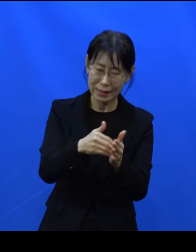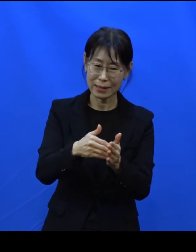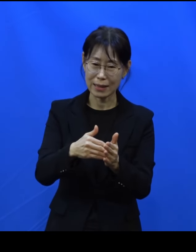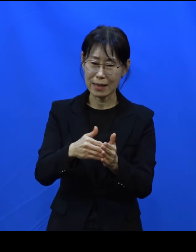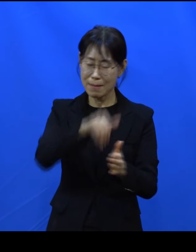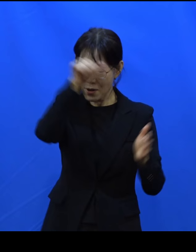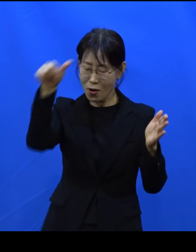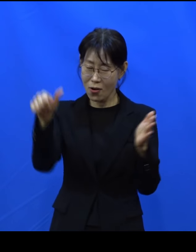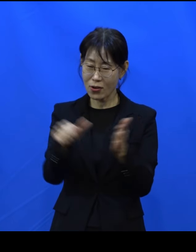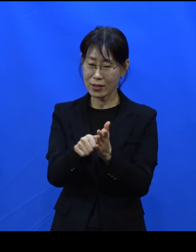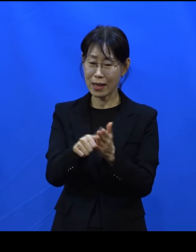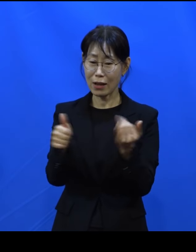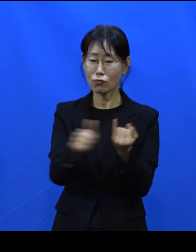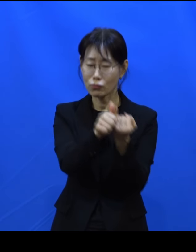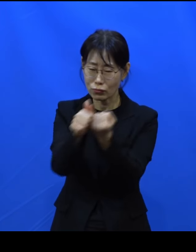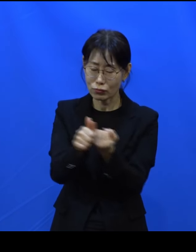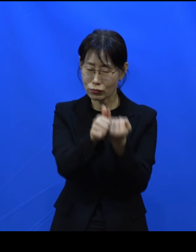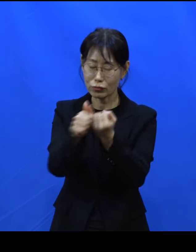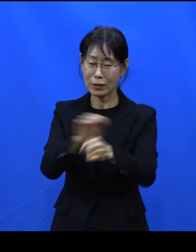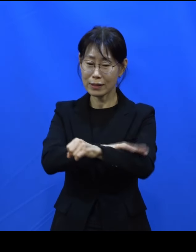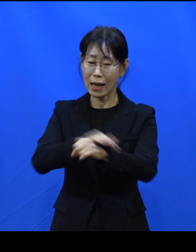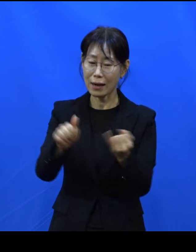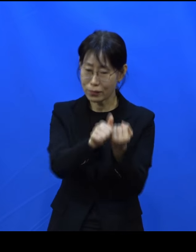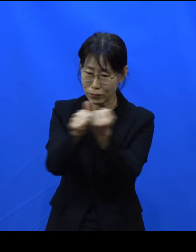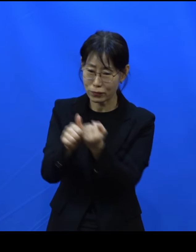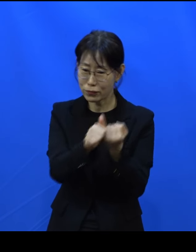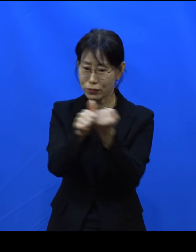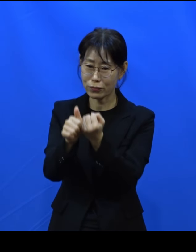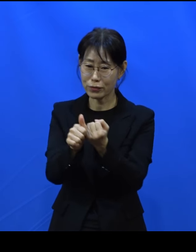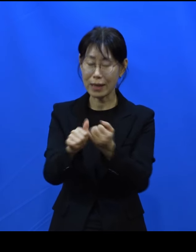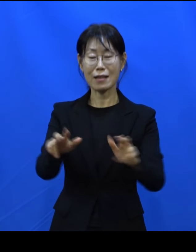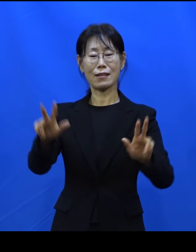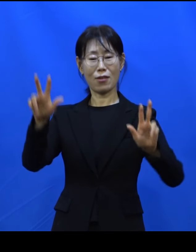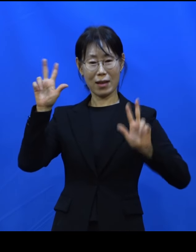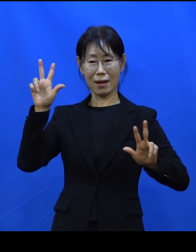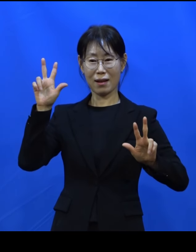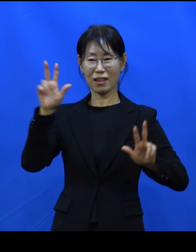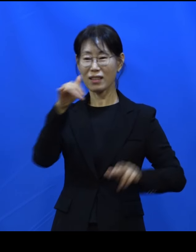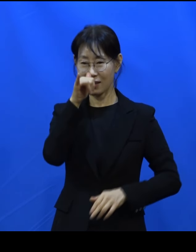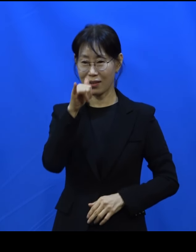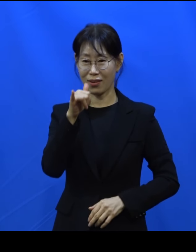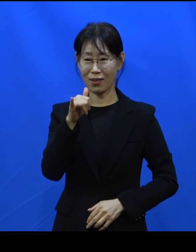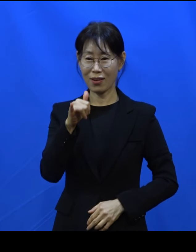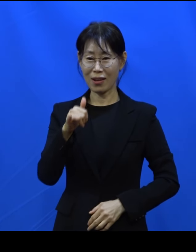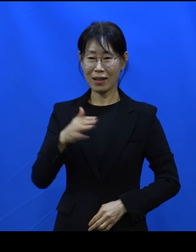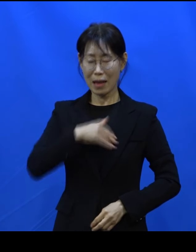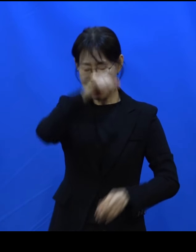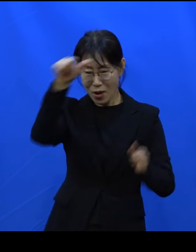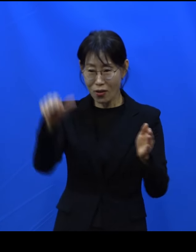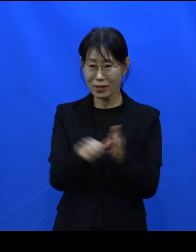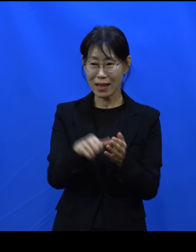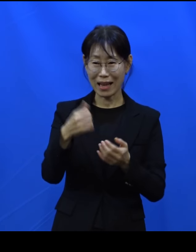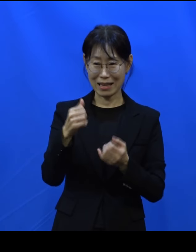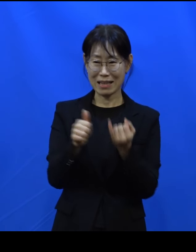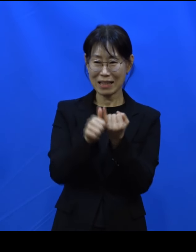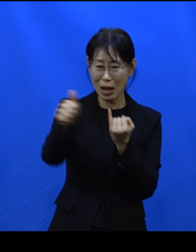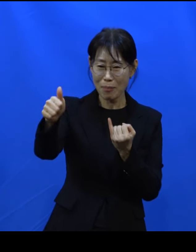별 얘기를 다. 나는 뭐 그냥 뭐 평생 남편의 발을 씻어주겠다 뭐